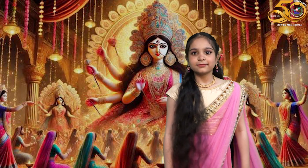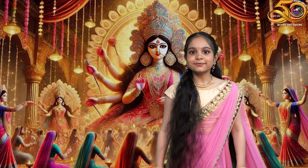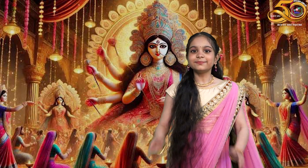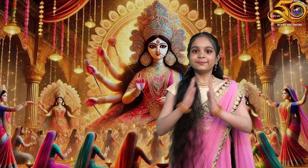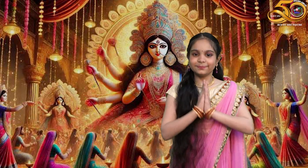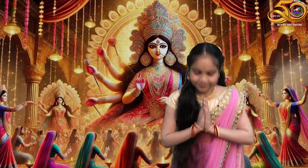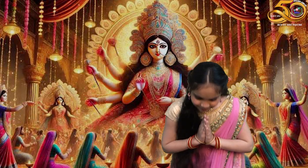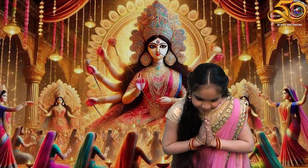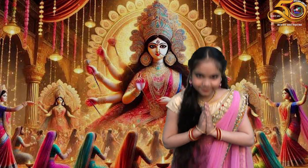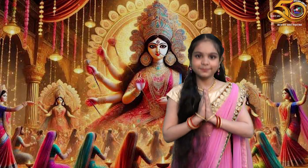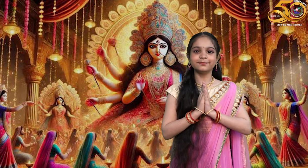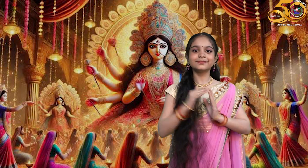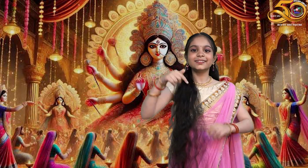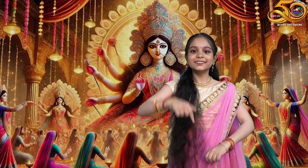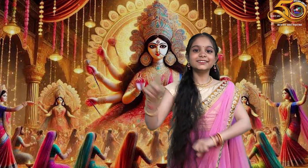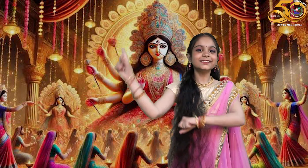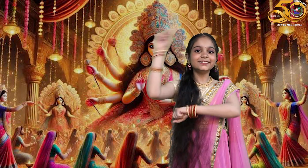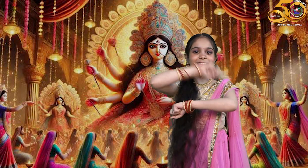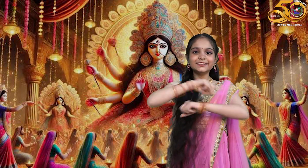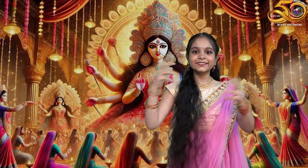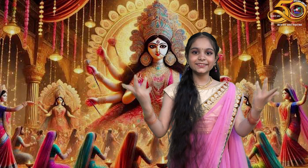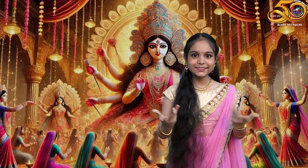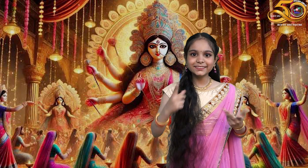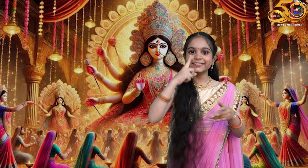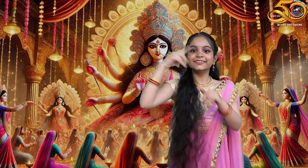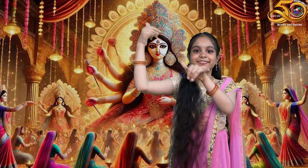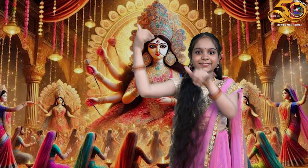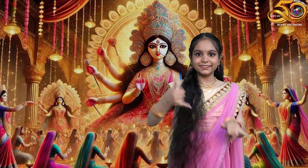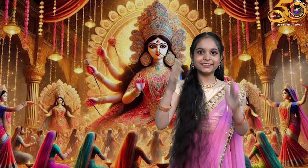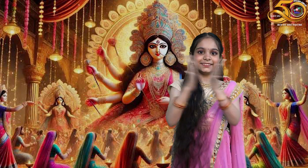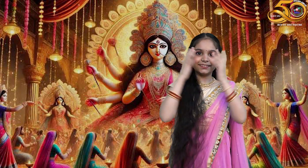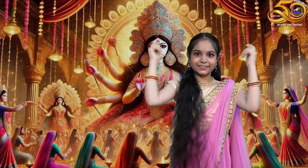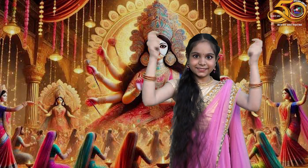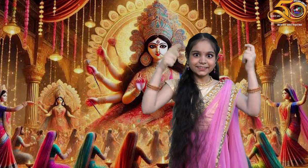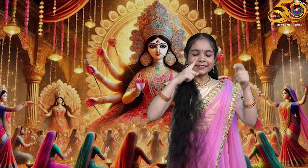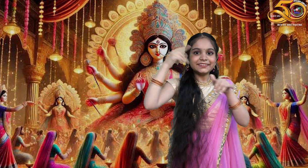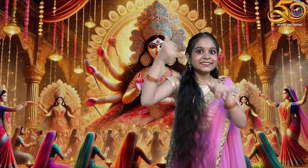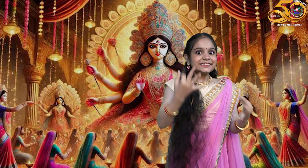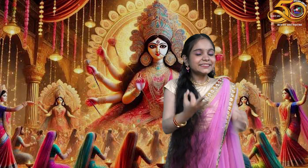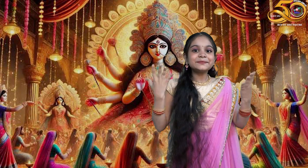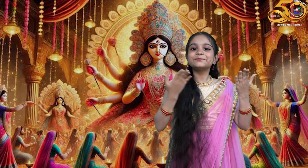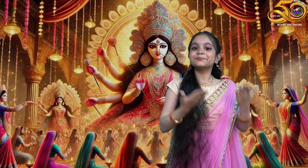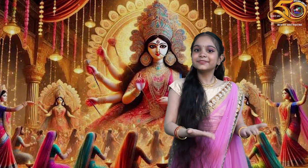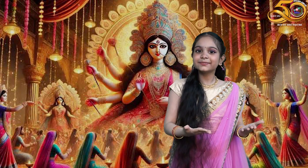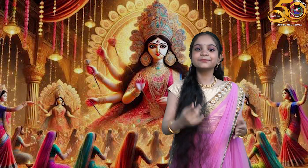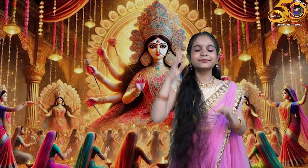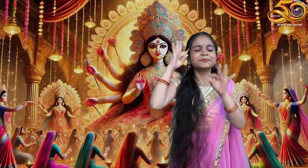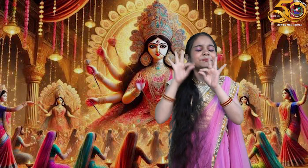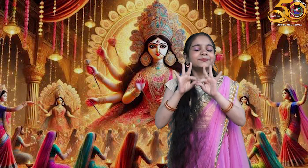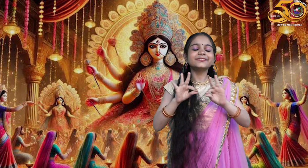आप सभी को नमस्कार, जैसा कि हम सब जानते हैं, अभी हम सभी नवरात्री का पर्व मना रहे हैं नवरात्री का